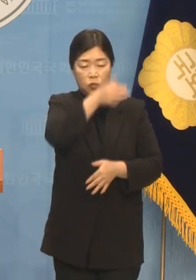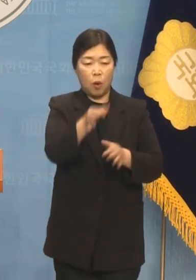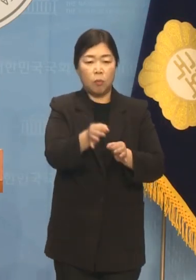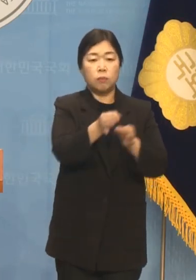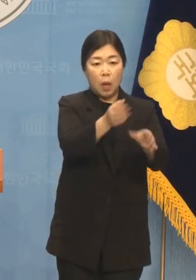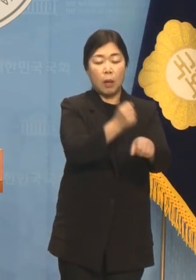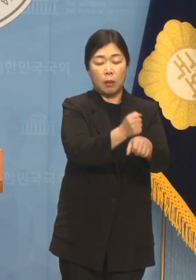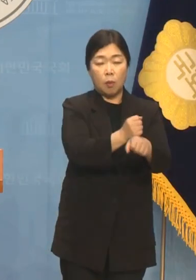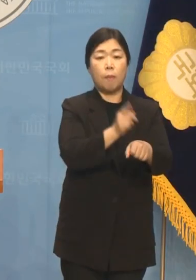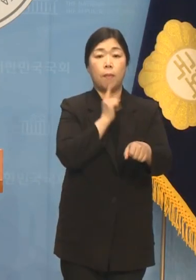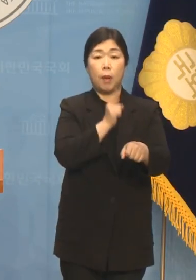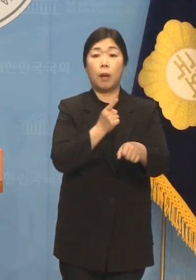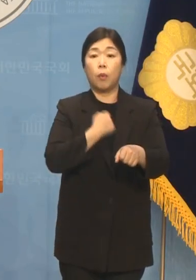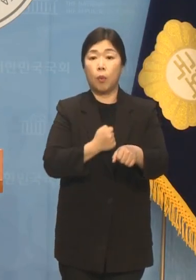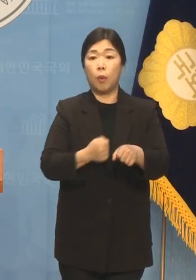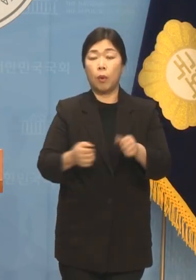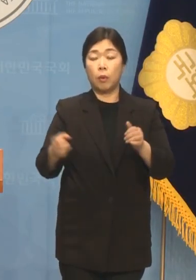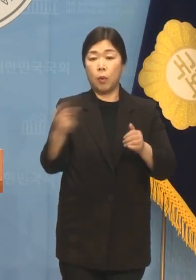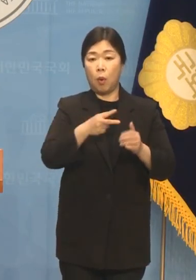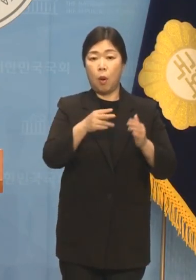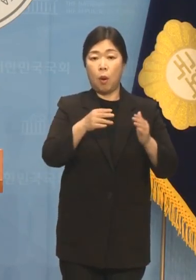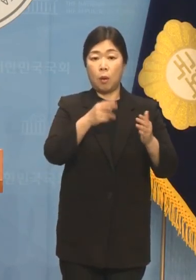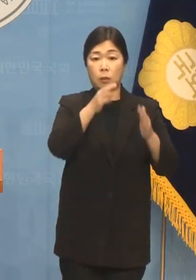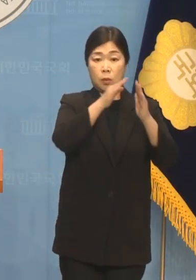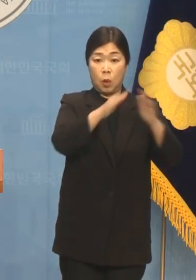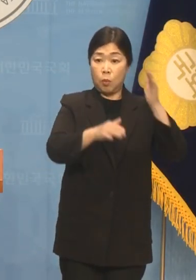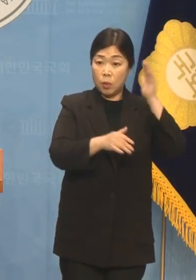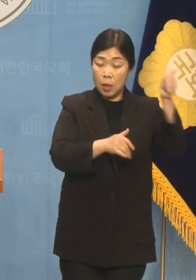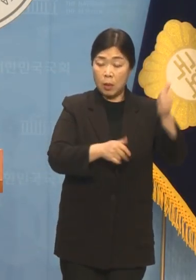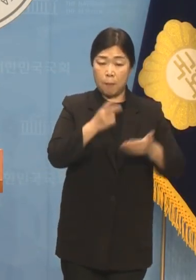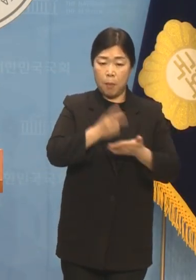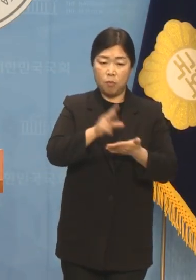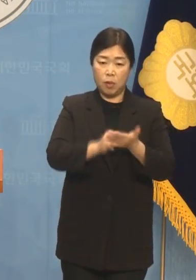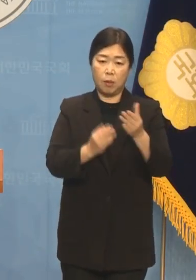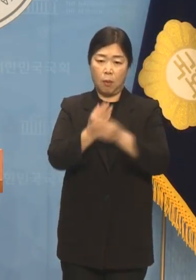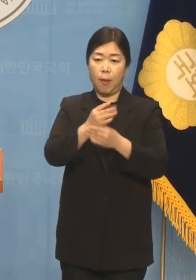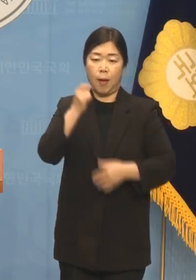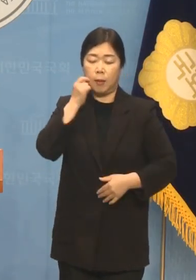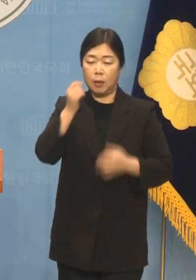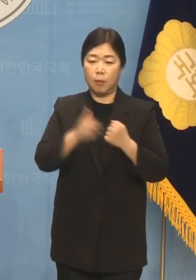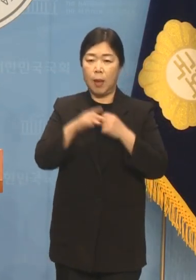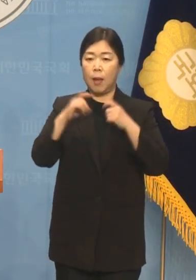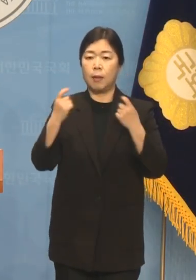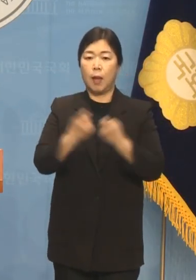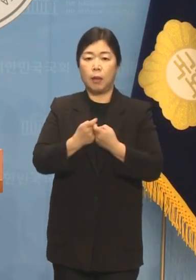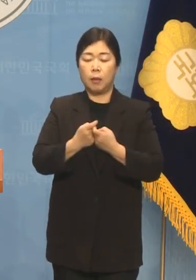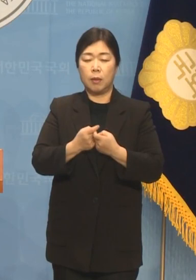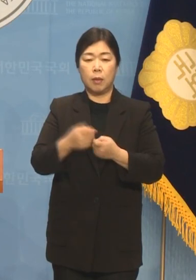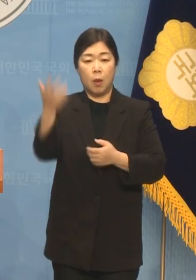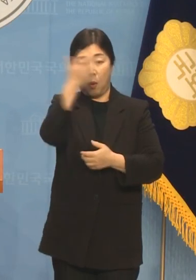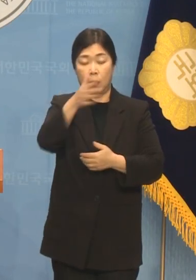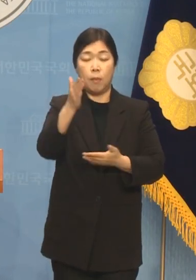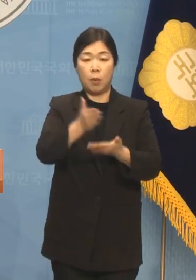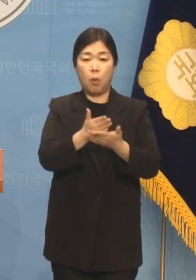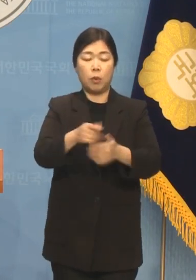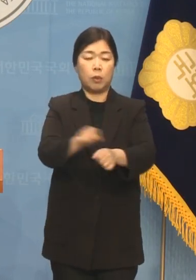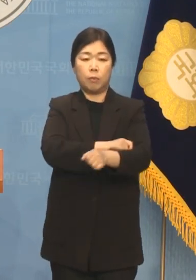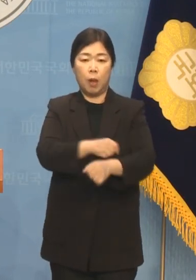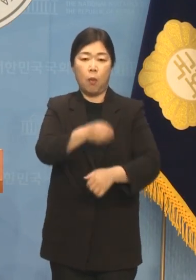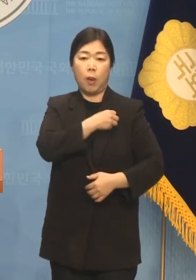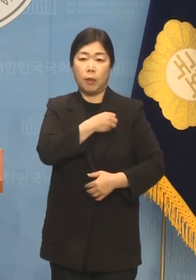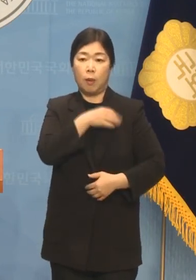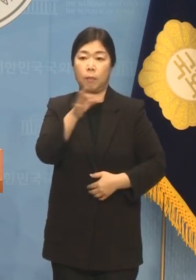전광훈 목사는 법적 문제가 발생하면 안 되니 개인적 헌금이 아닌 특별 당비로